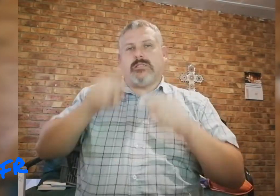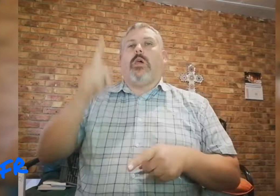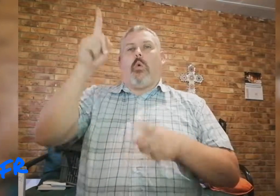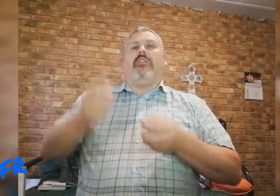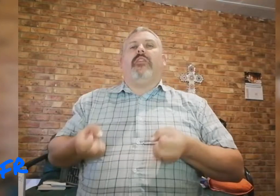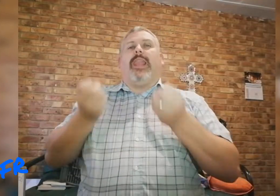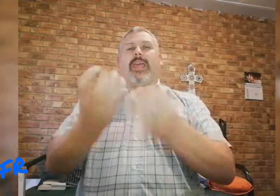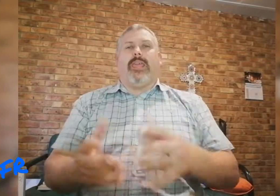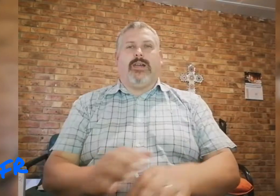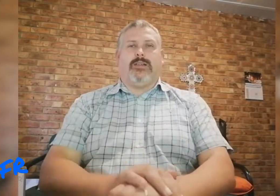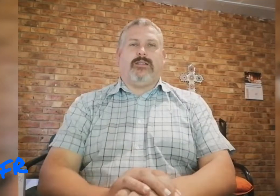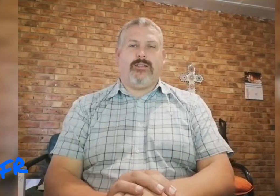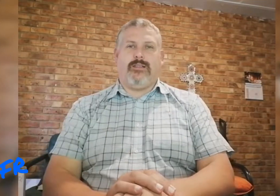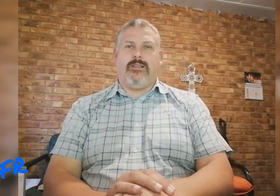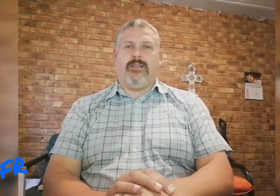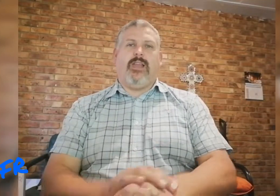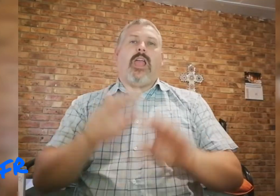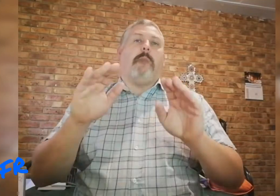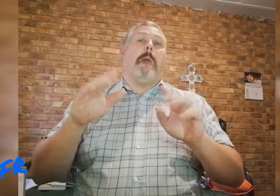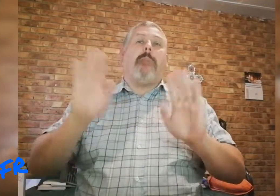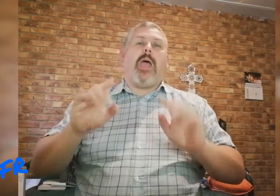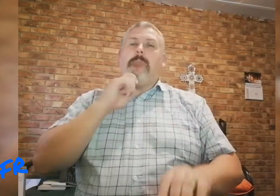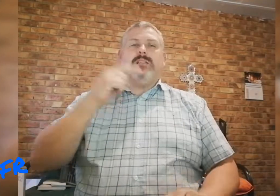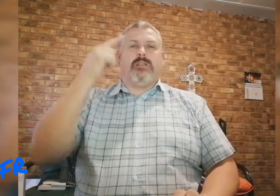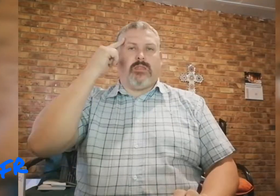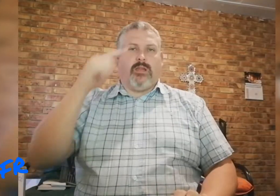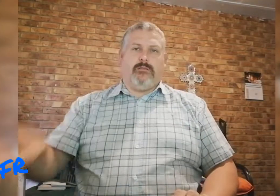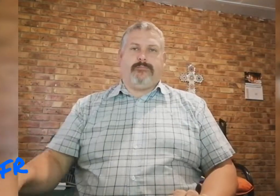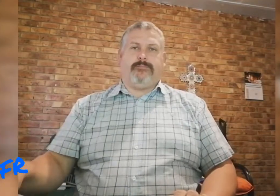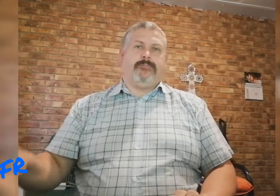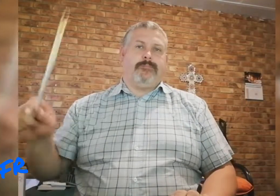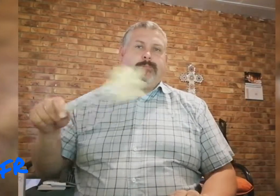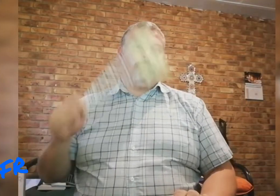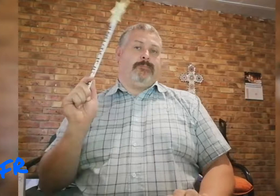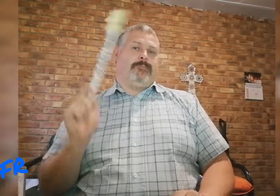sal God vir julle gee. Maar baie mense ding